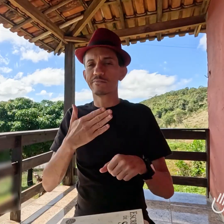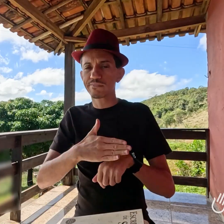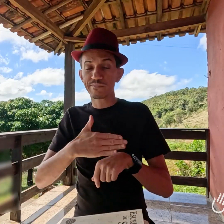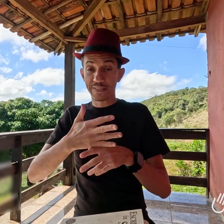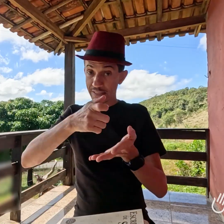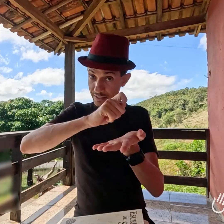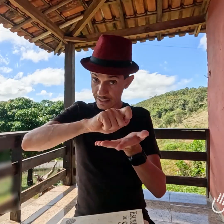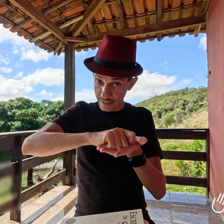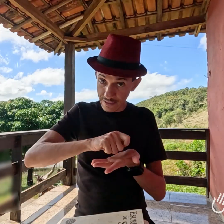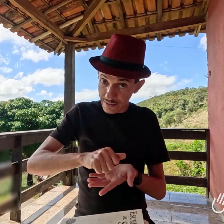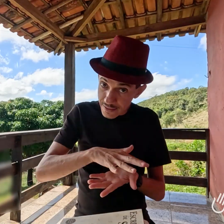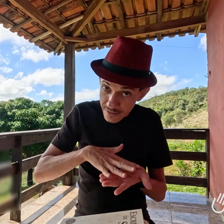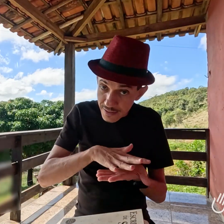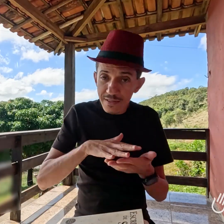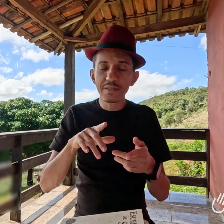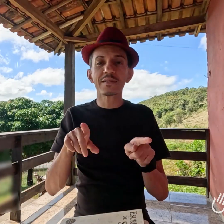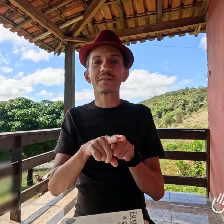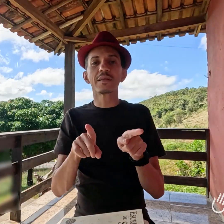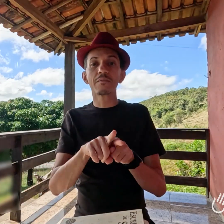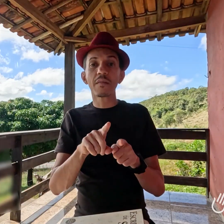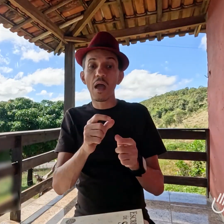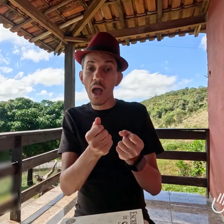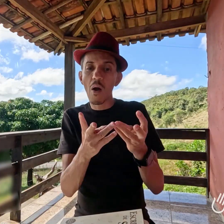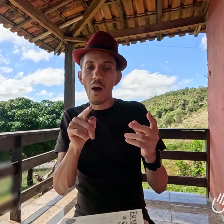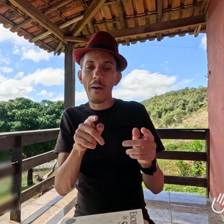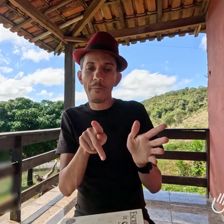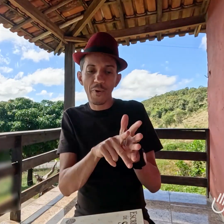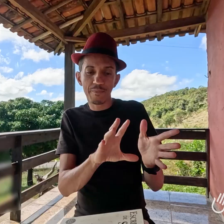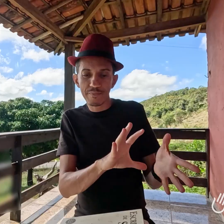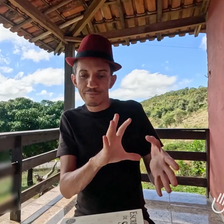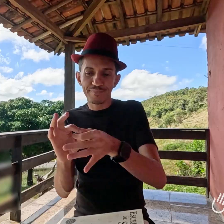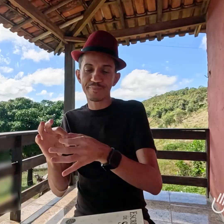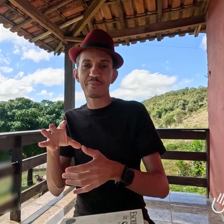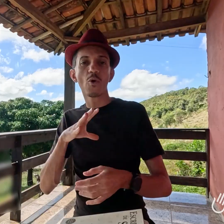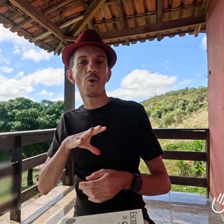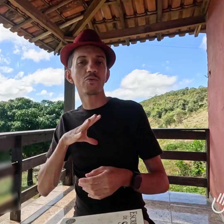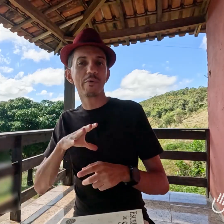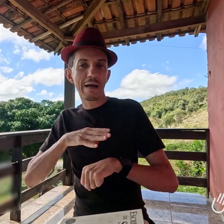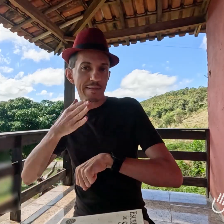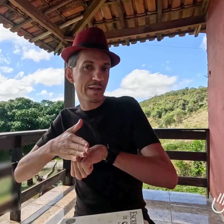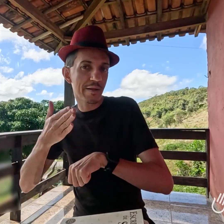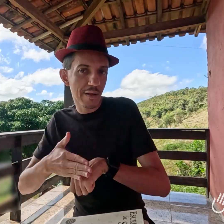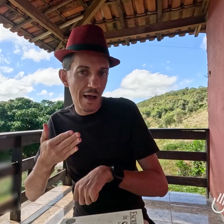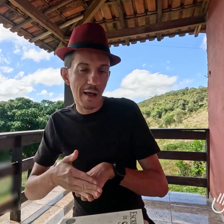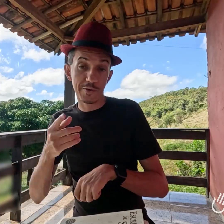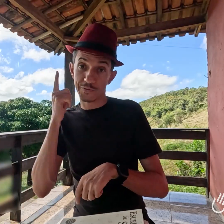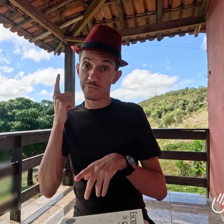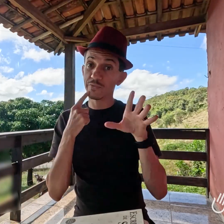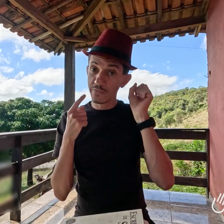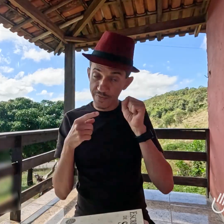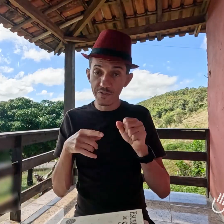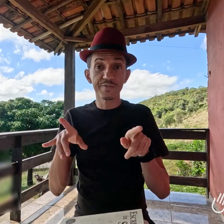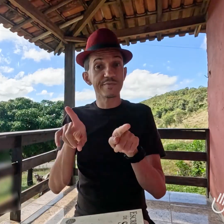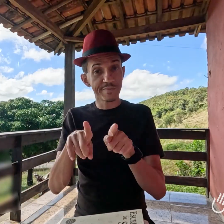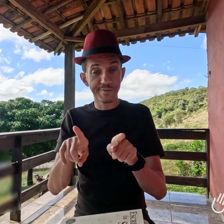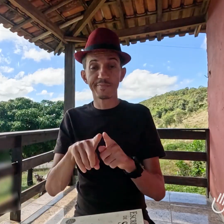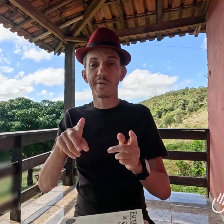Sinais na Educação de Surdos, vai mostrar para você essa possibilidade lúdica com a língua de sinais, com a escrita de sinais. E o Libras